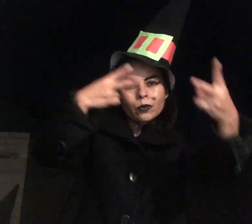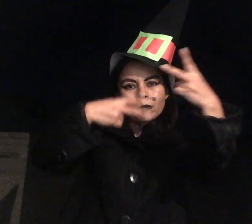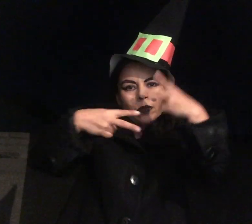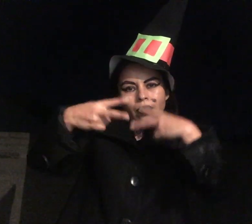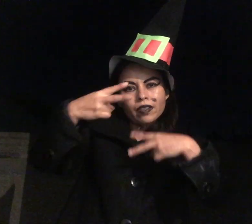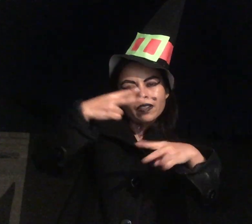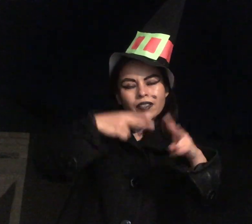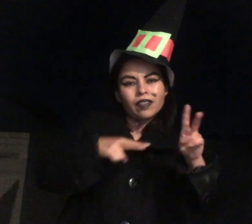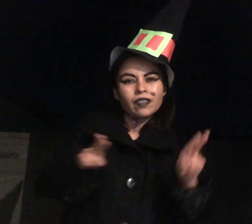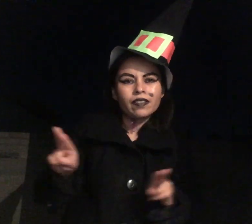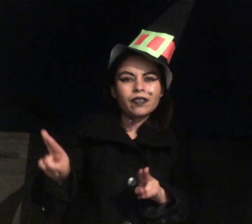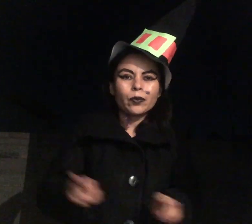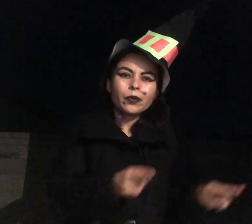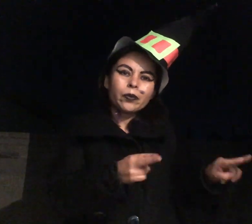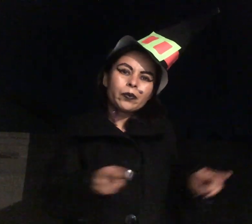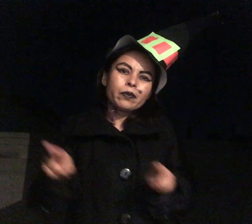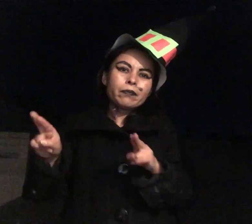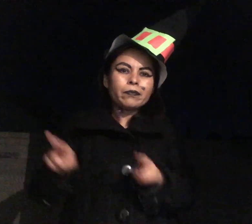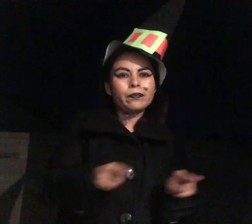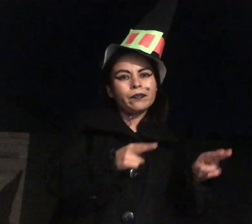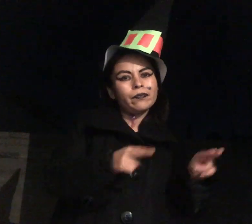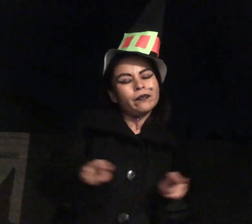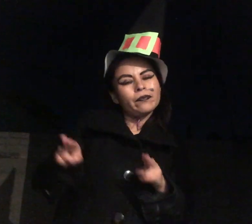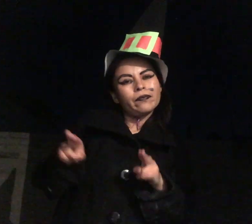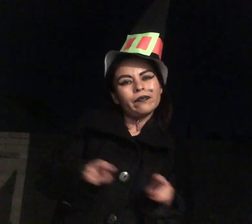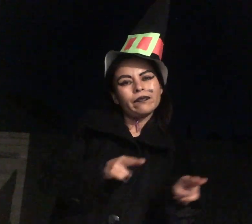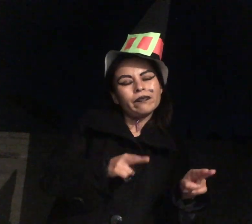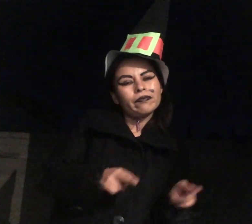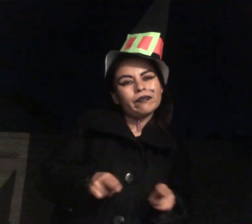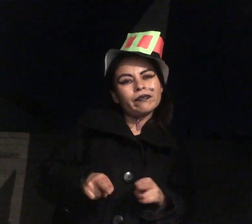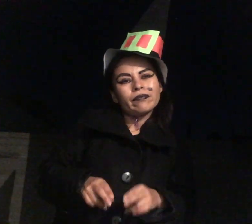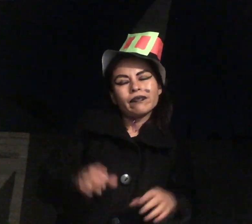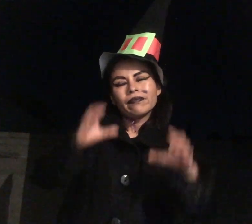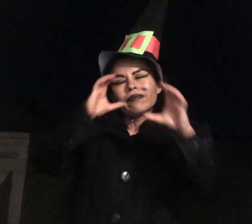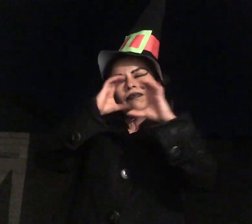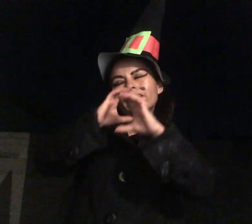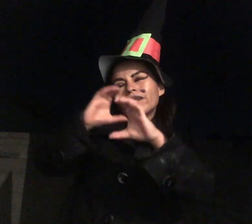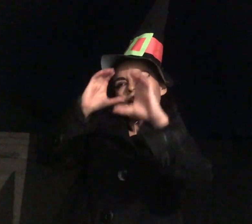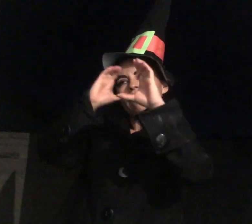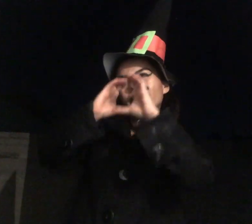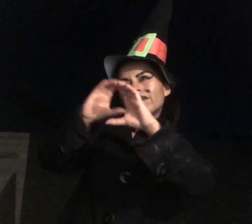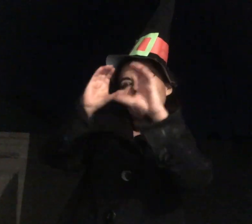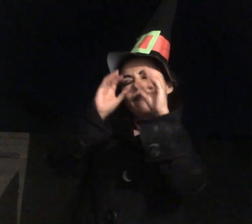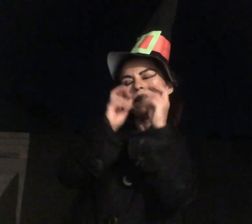dan tintón, tintón, tintán. Cantan canciones como